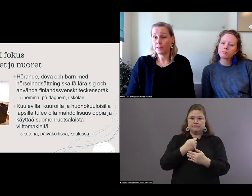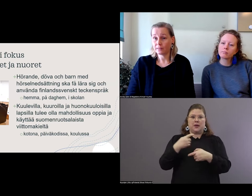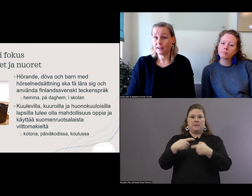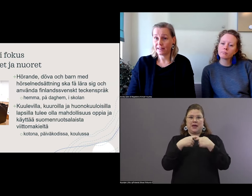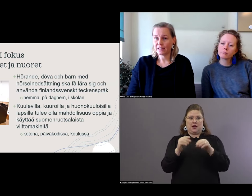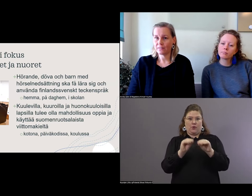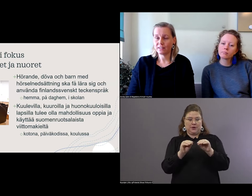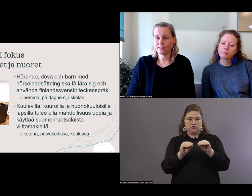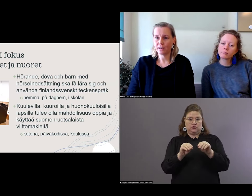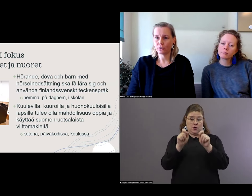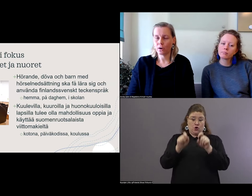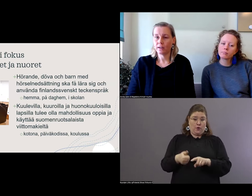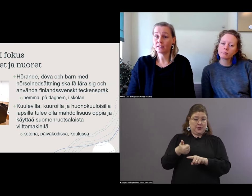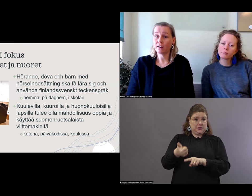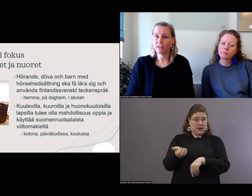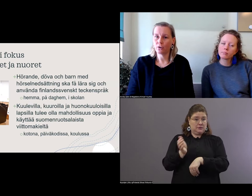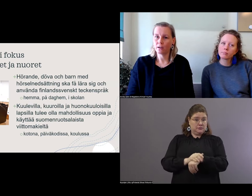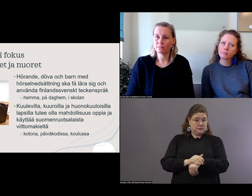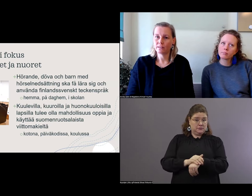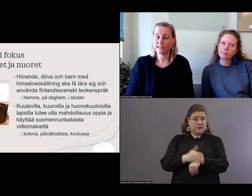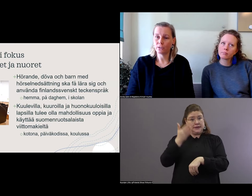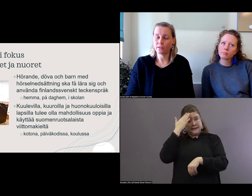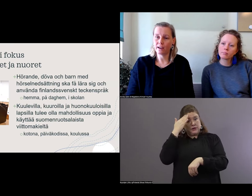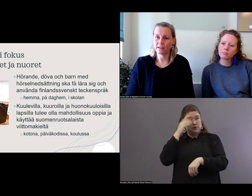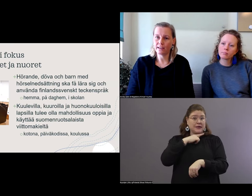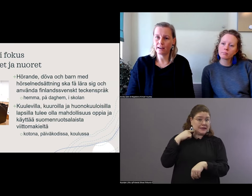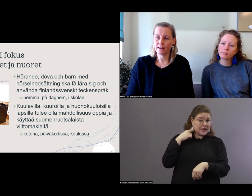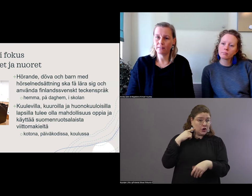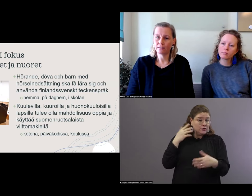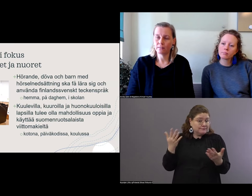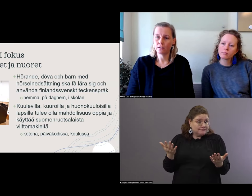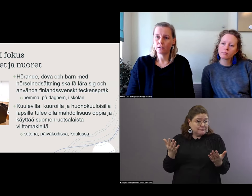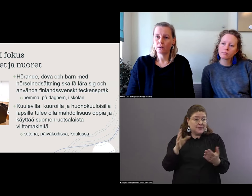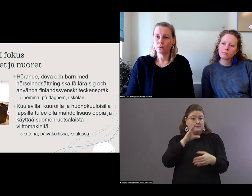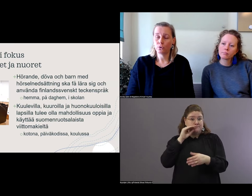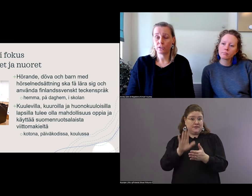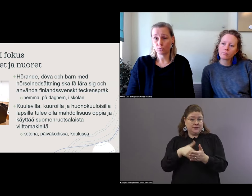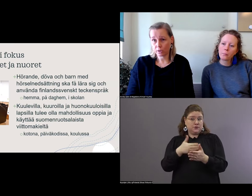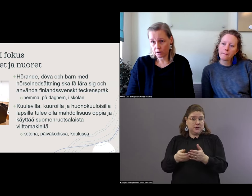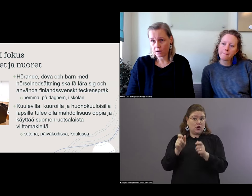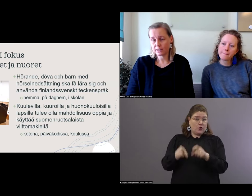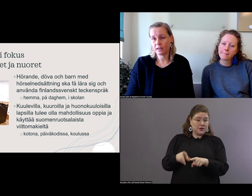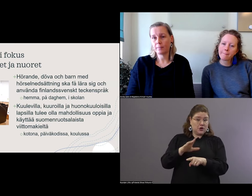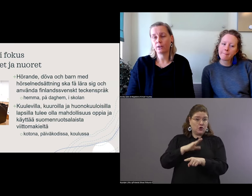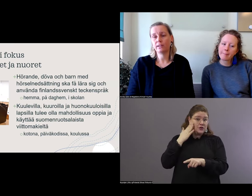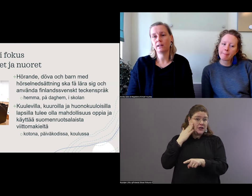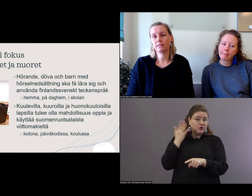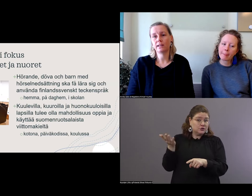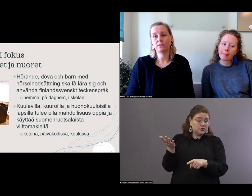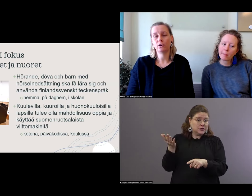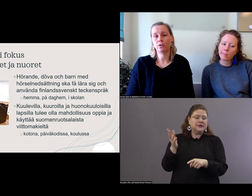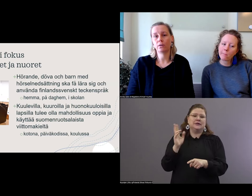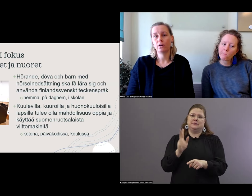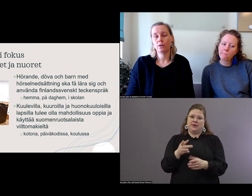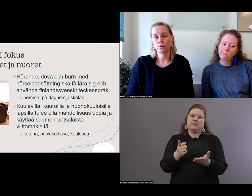onko opettajalla riittävästi tietoa ja taitoa liittyen tähän kieleen? Yhtenä suurena haasteena meillä on